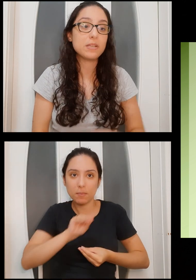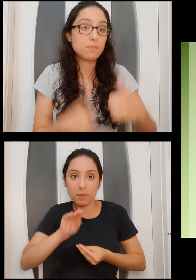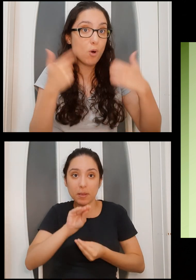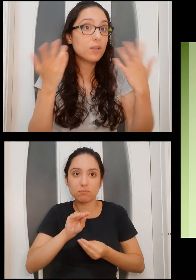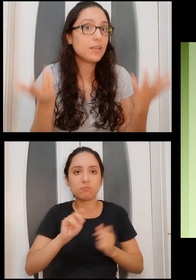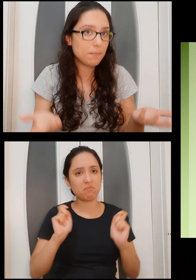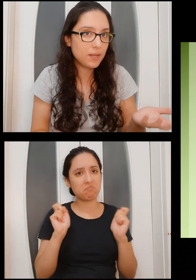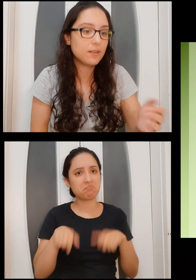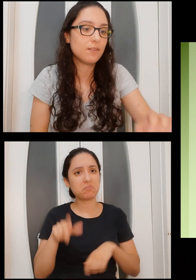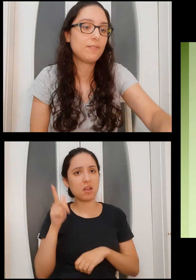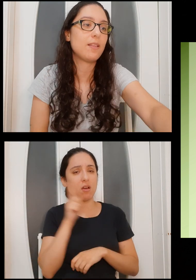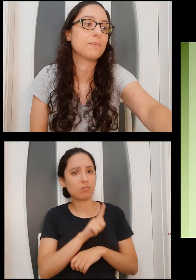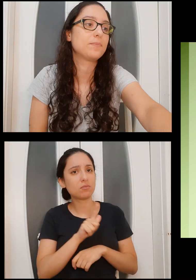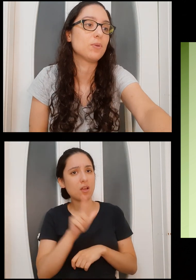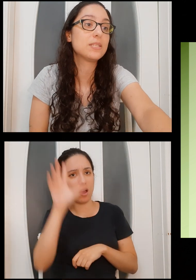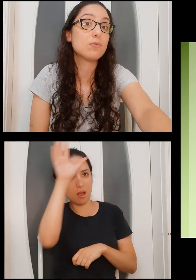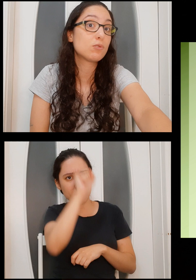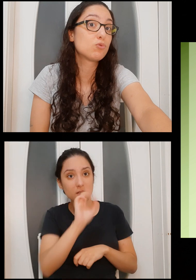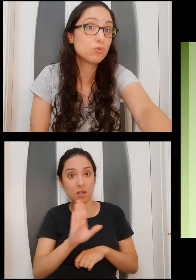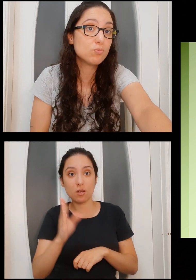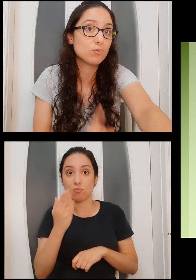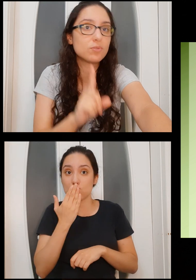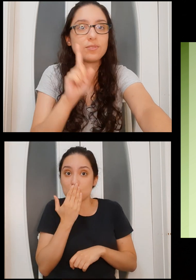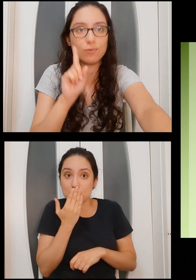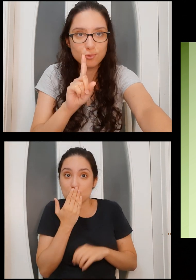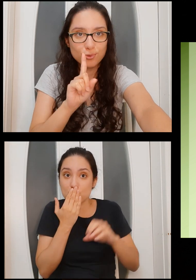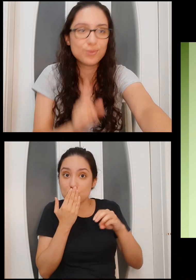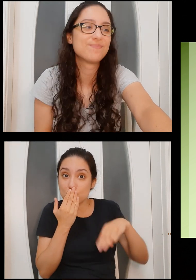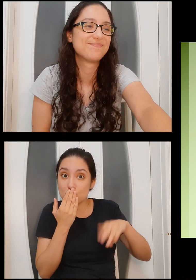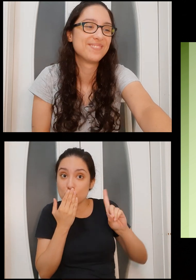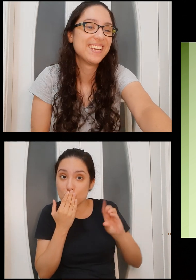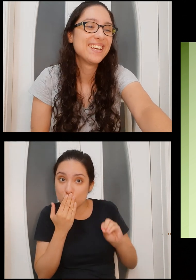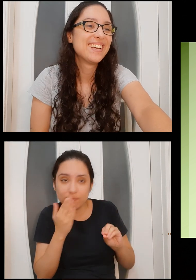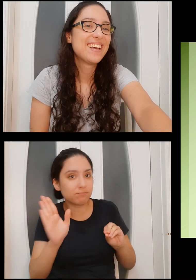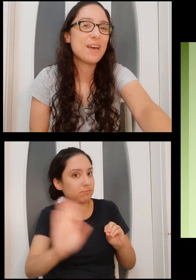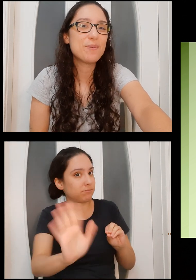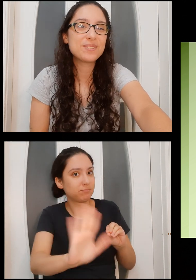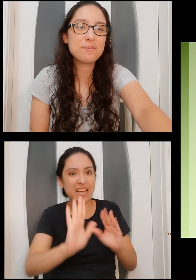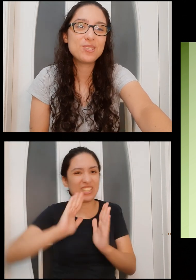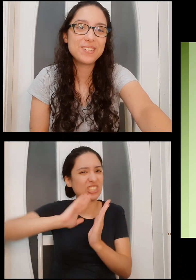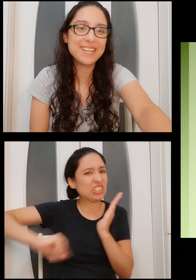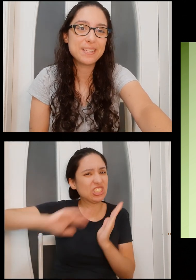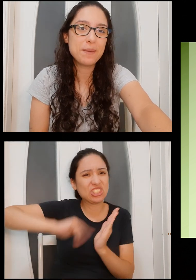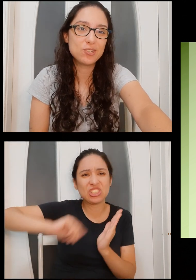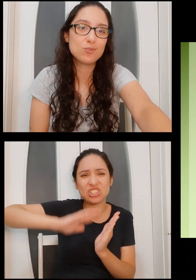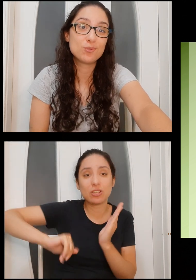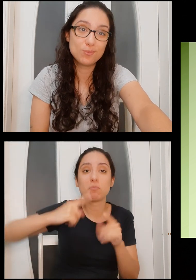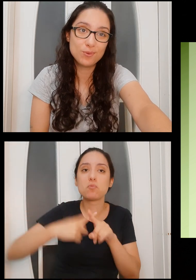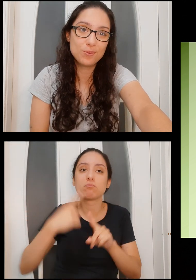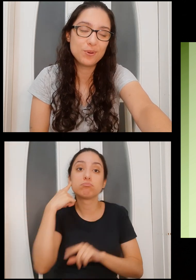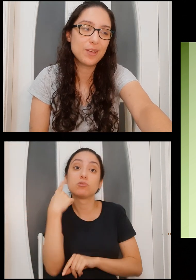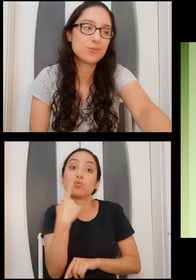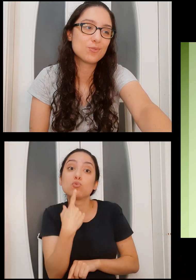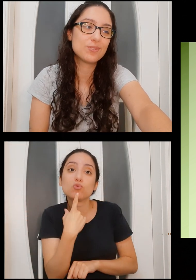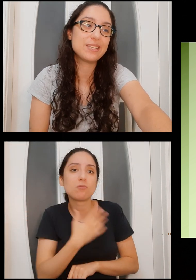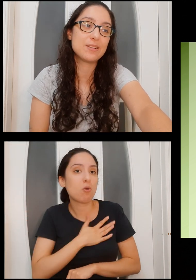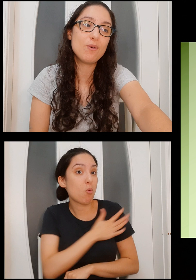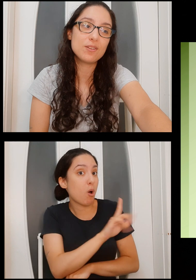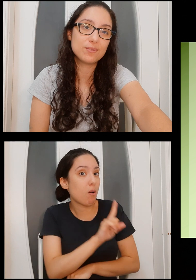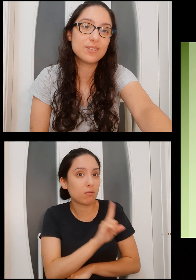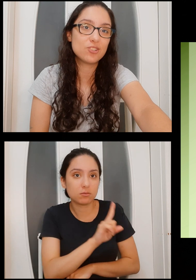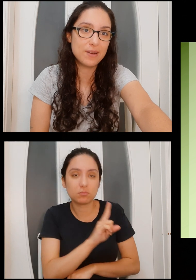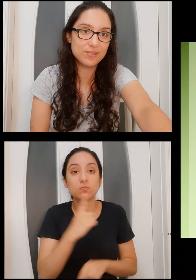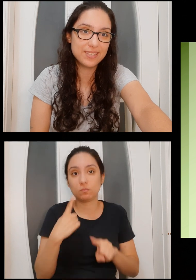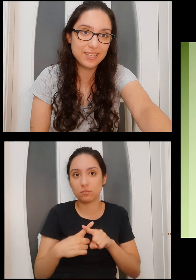assim, tá bom? Mas podem aprender a falar. Então, eles não são surdos mudos, são os surdos. É bom sempre tirar essa parte de surdo-mudo, porque os surdos, eles